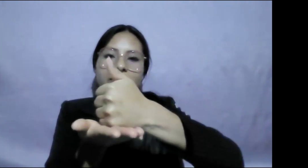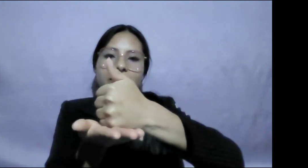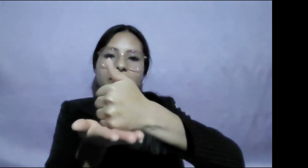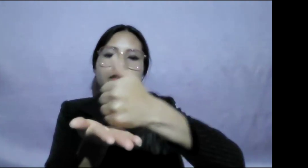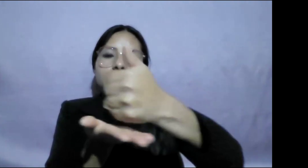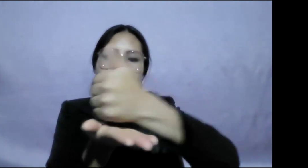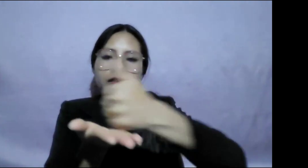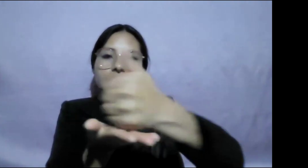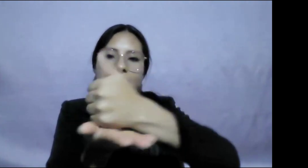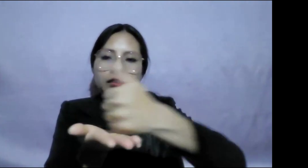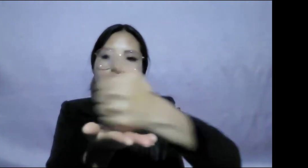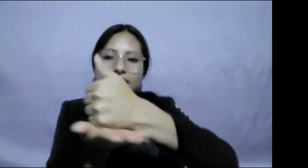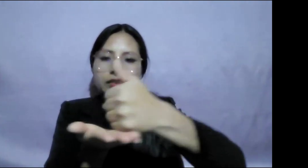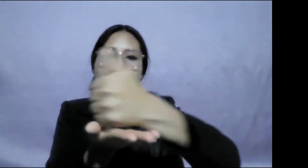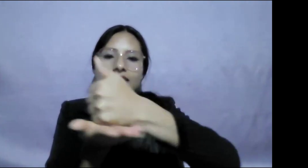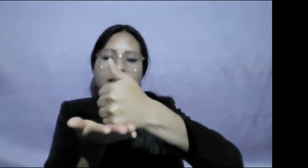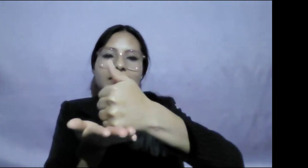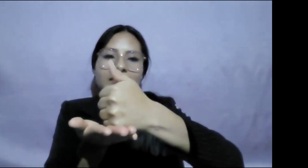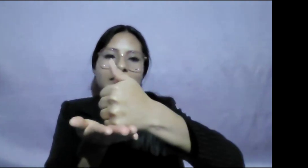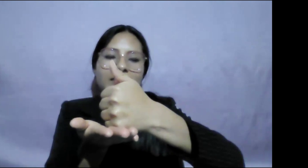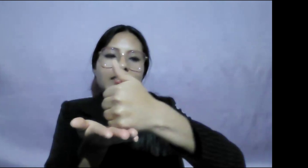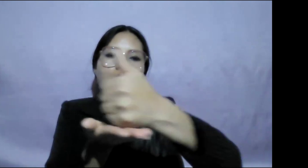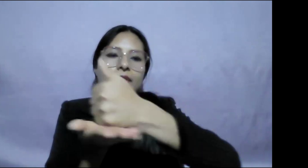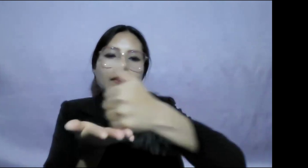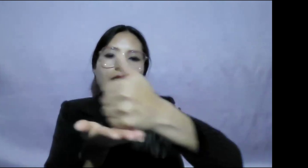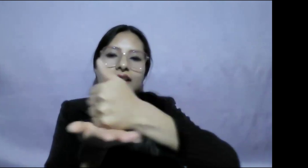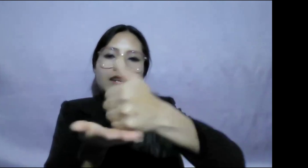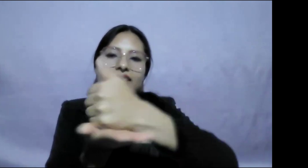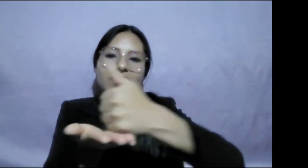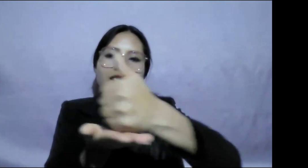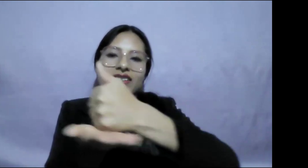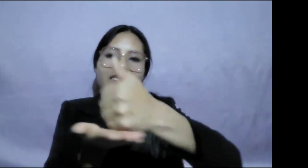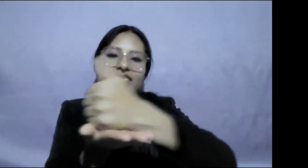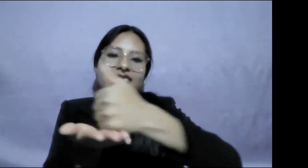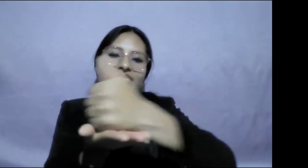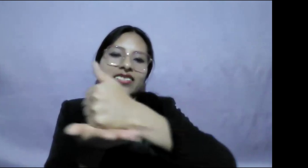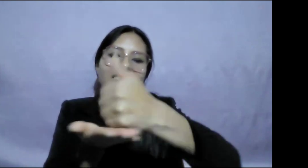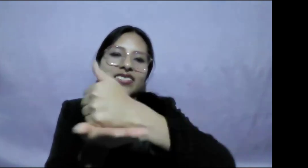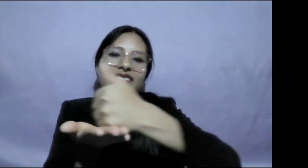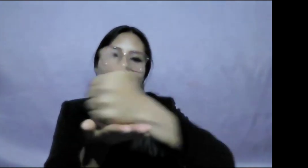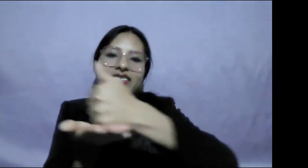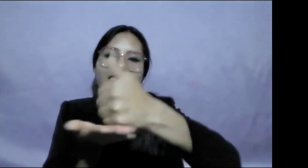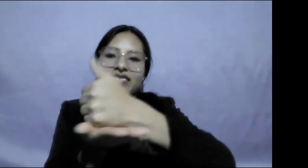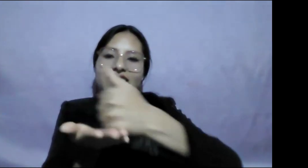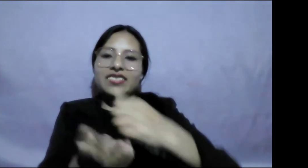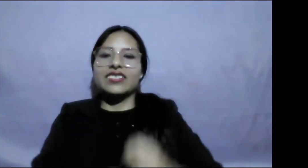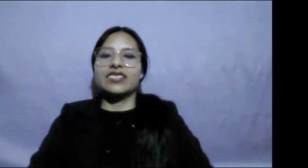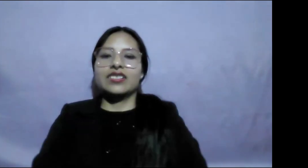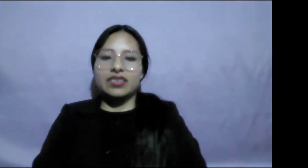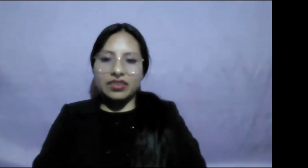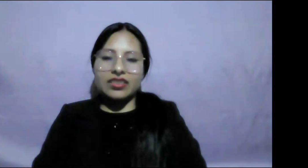abancay configuramos la Ajá porque en el chat alguien preguntó